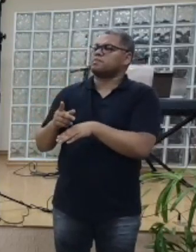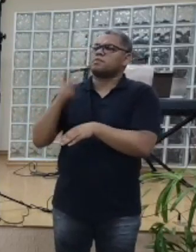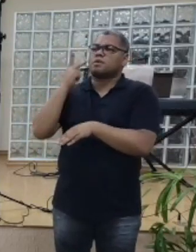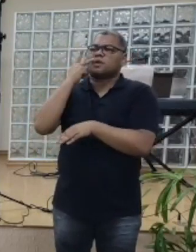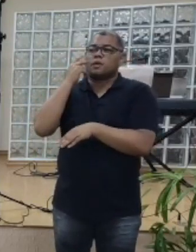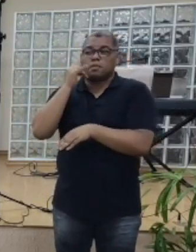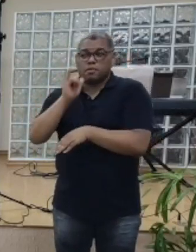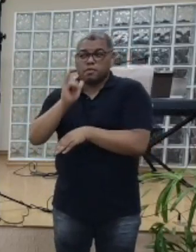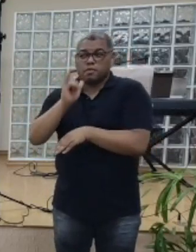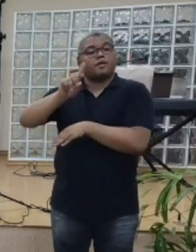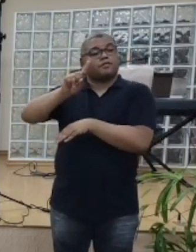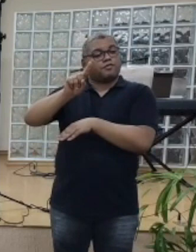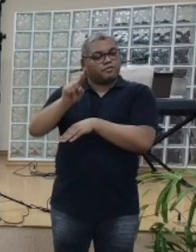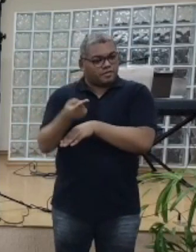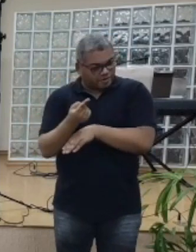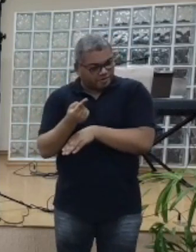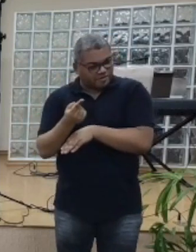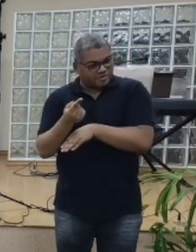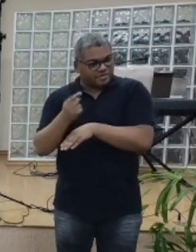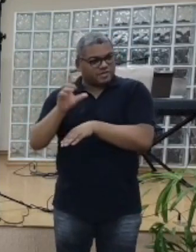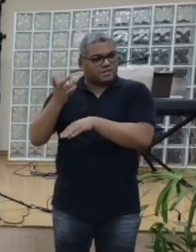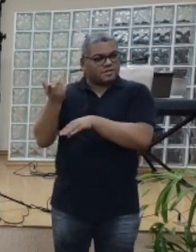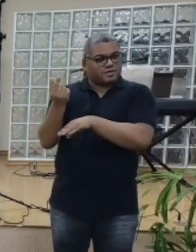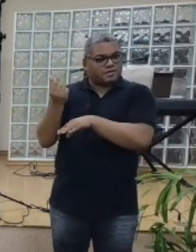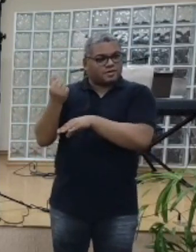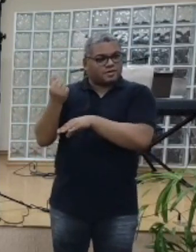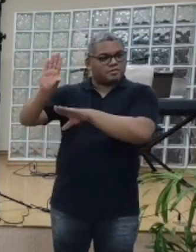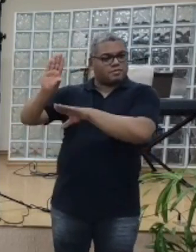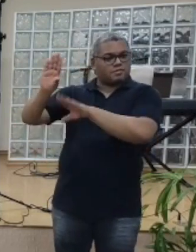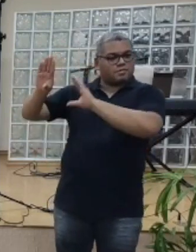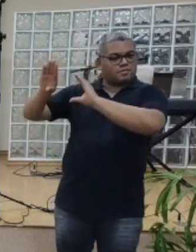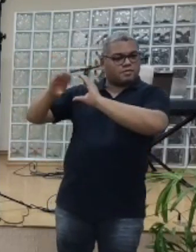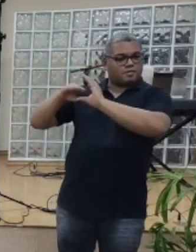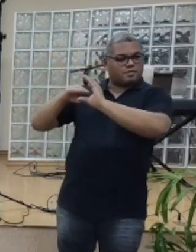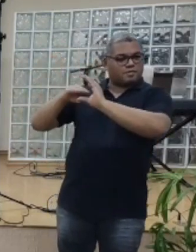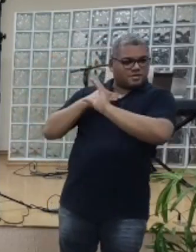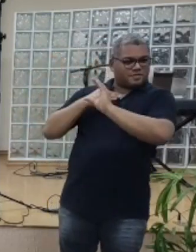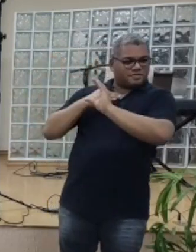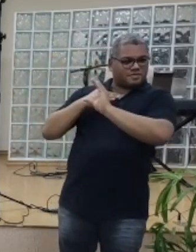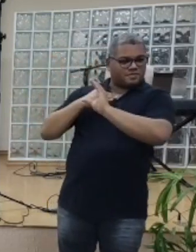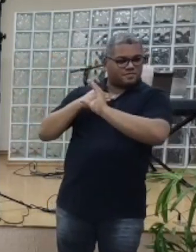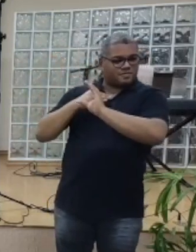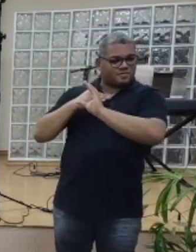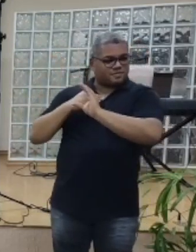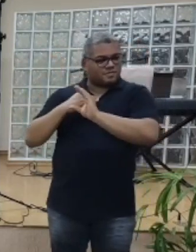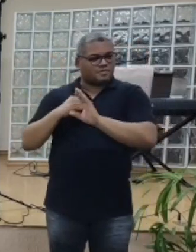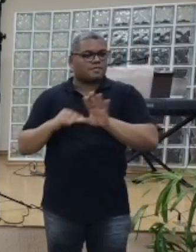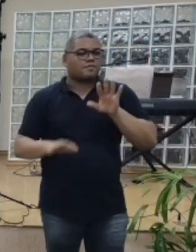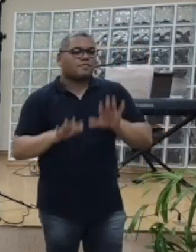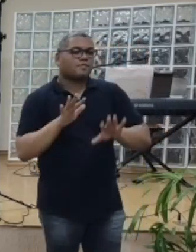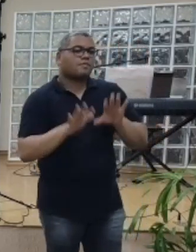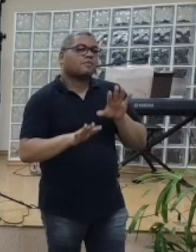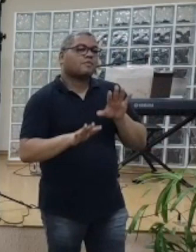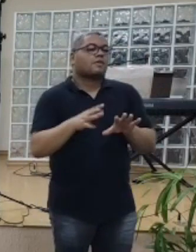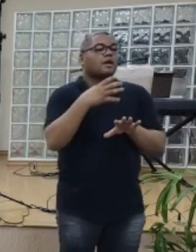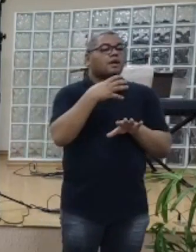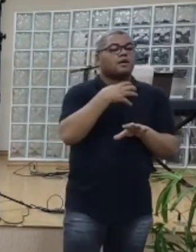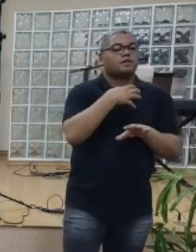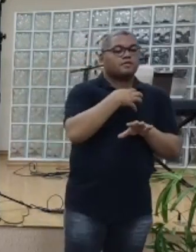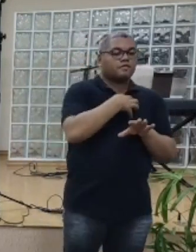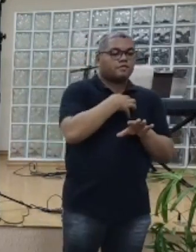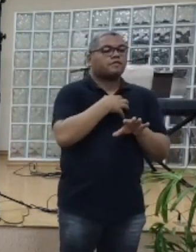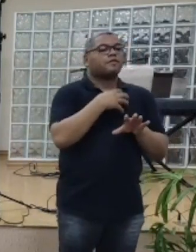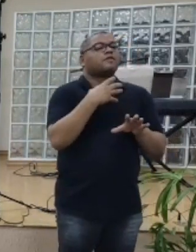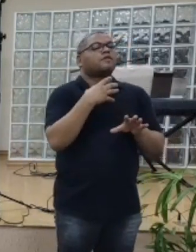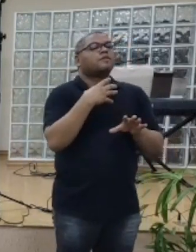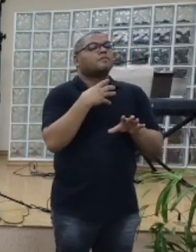Outro tom. A forma em que colocamos as verdades também, elas podem ser